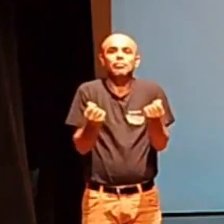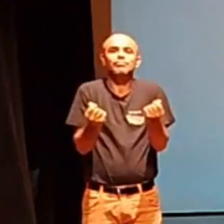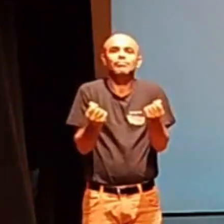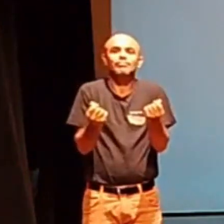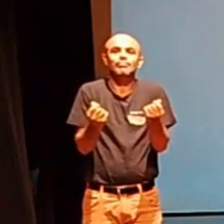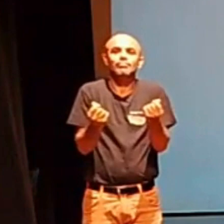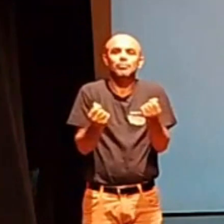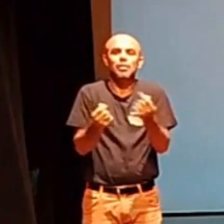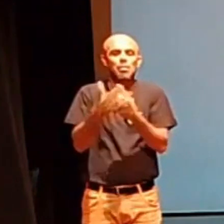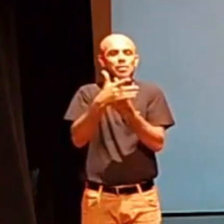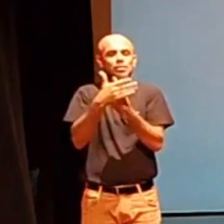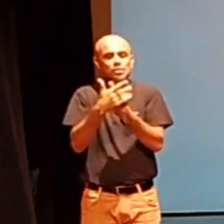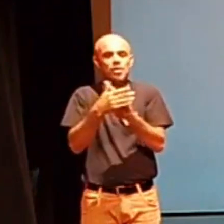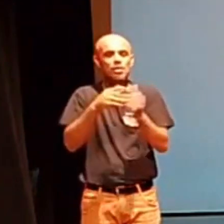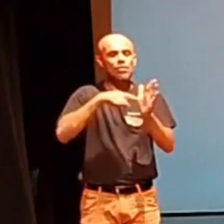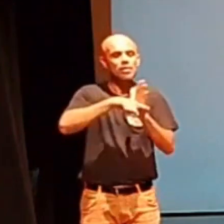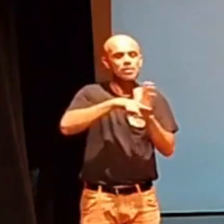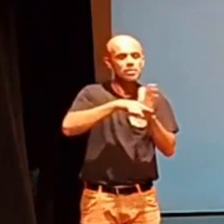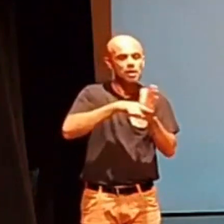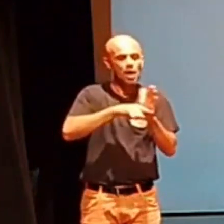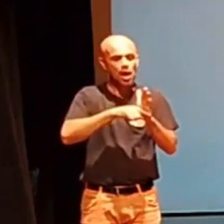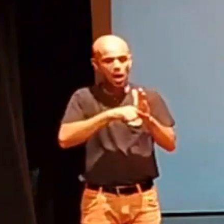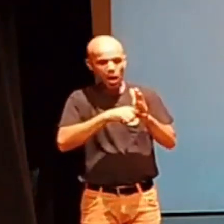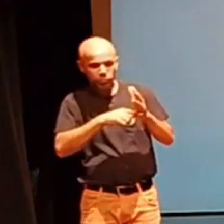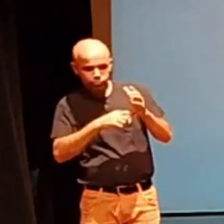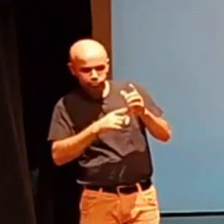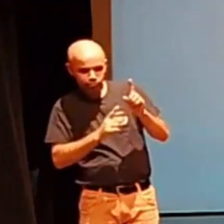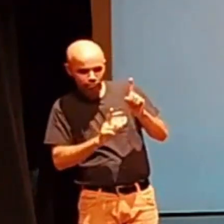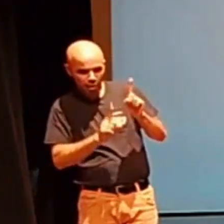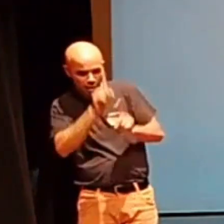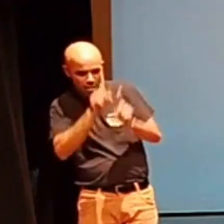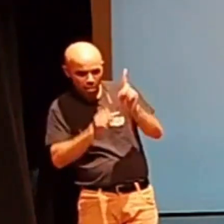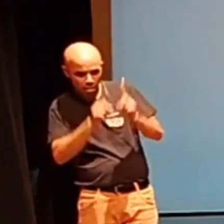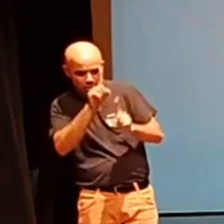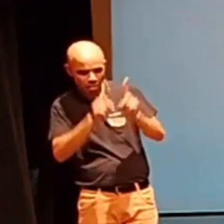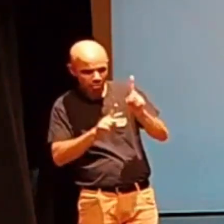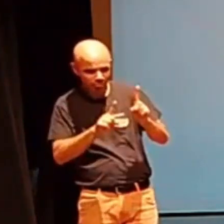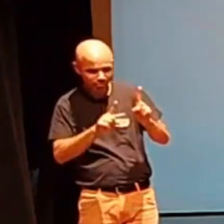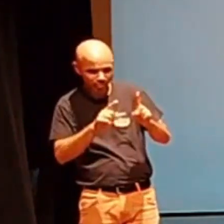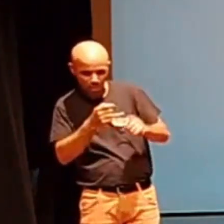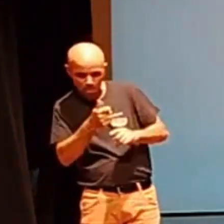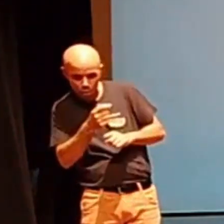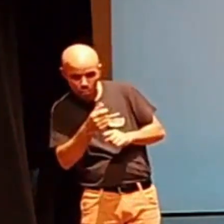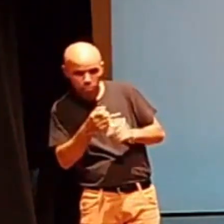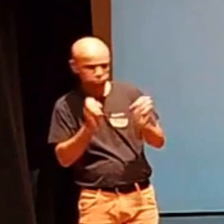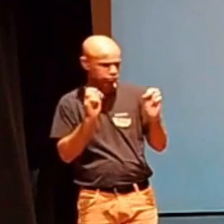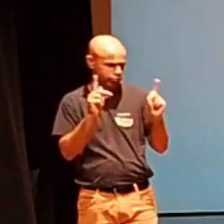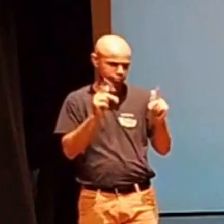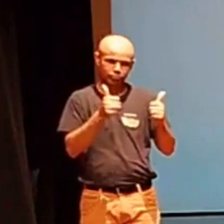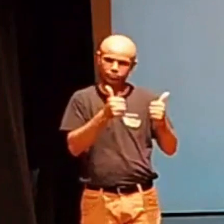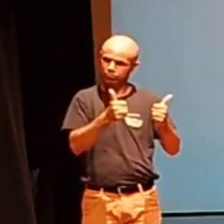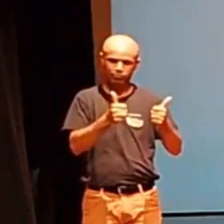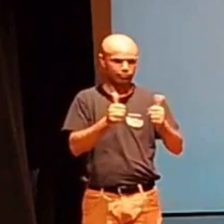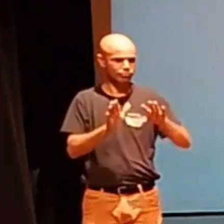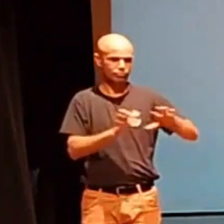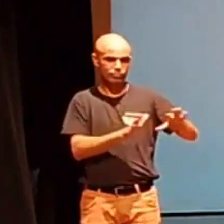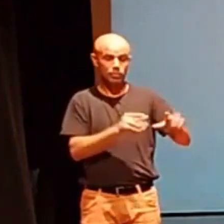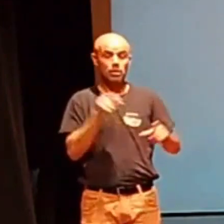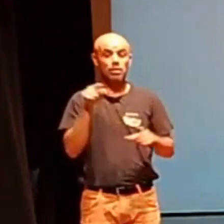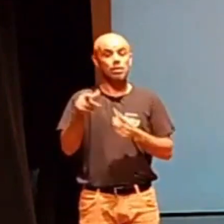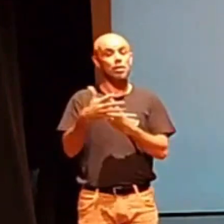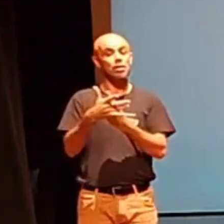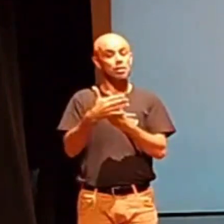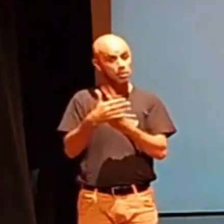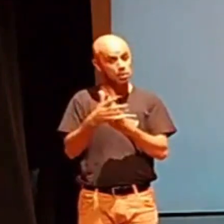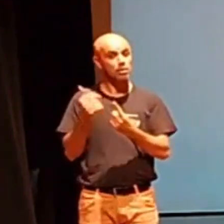faz o exame, não tem nenhuma alteração muito grande, tá tudo tranquilo ali, mas você sabe que é um paciente que